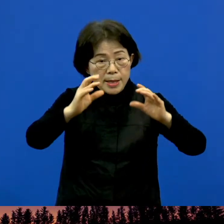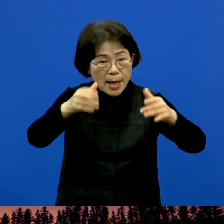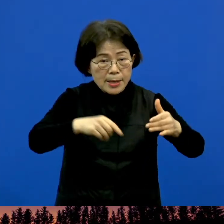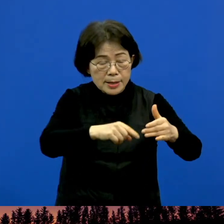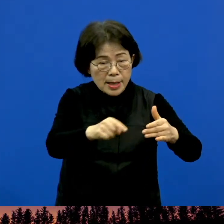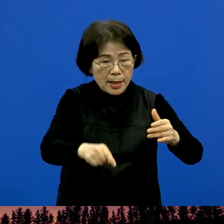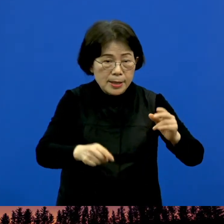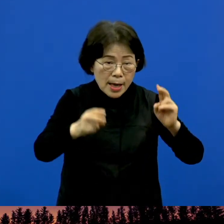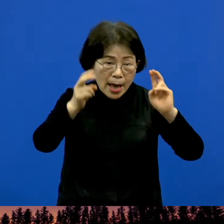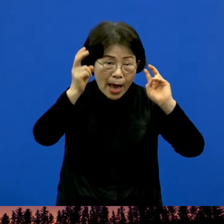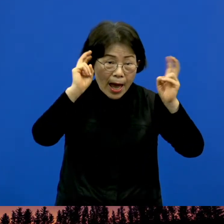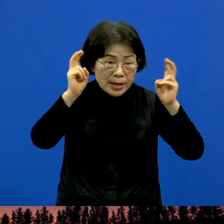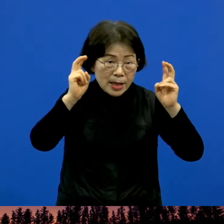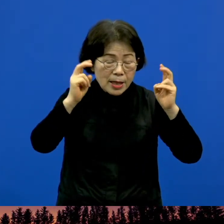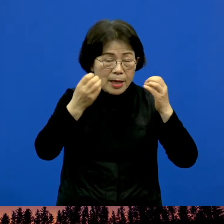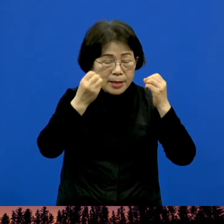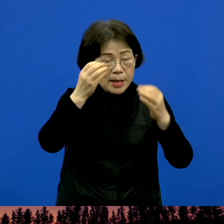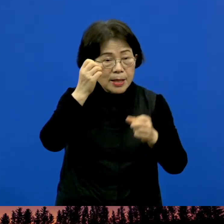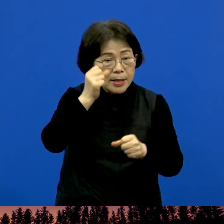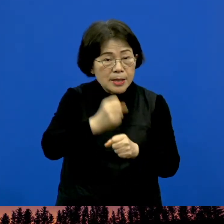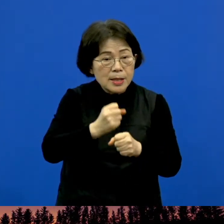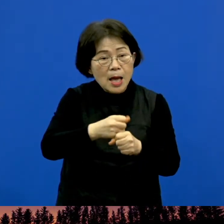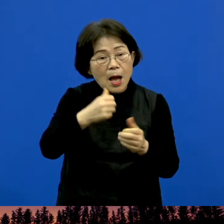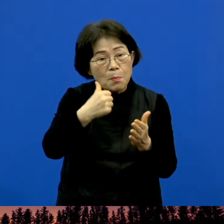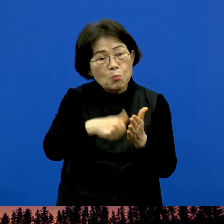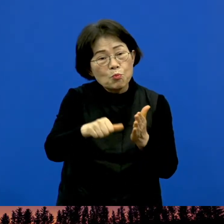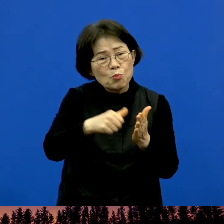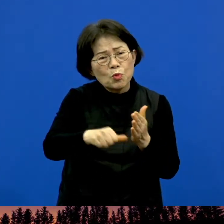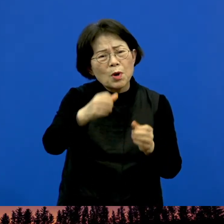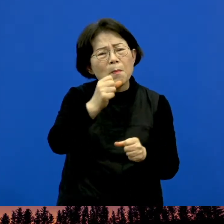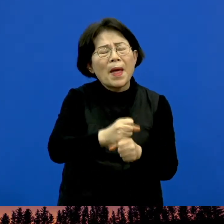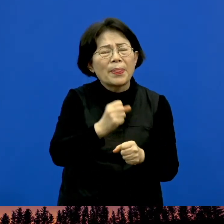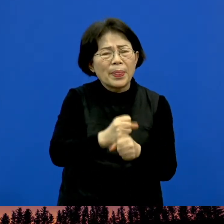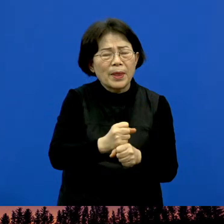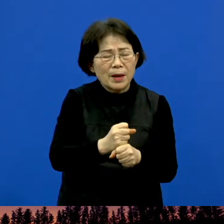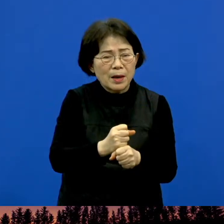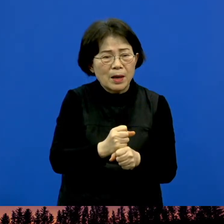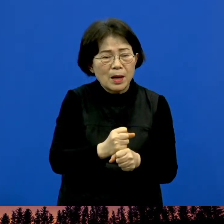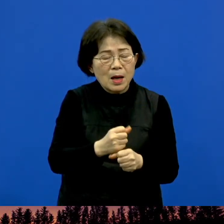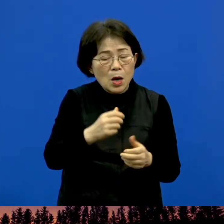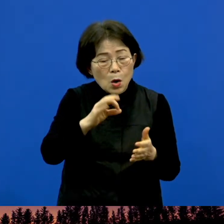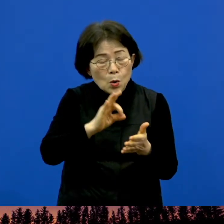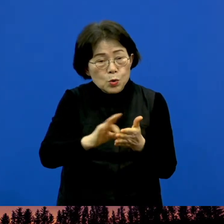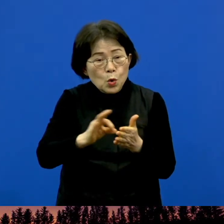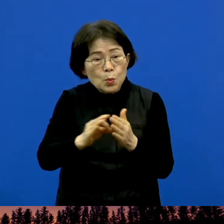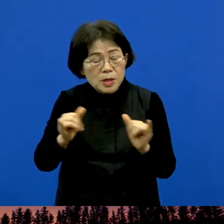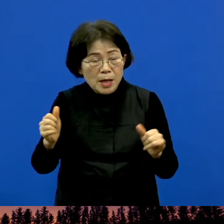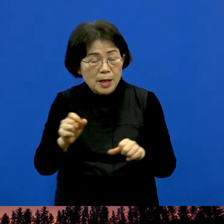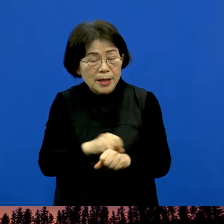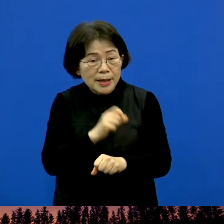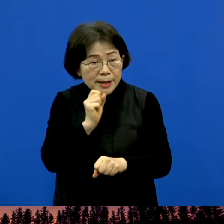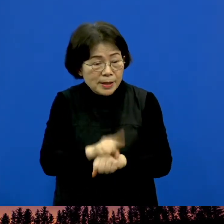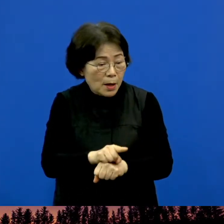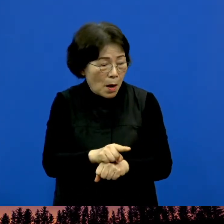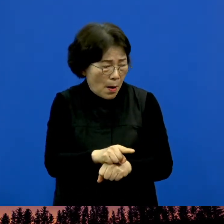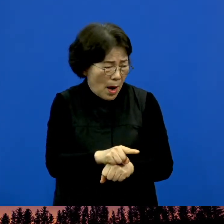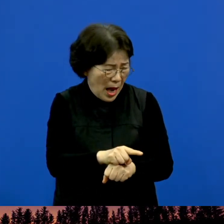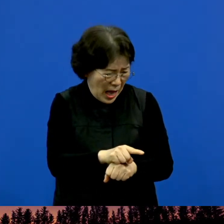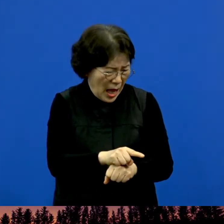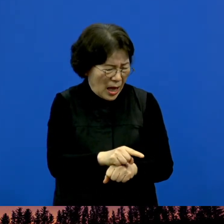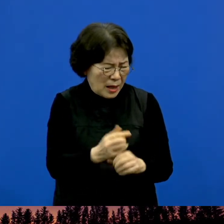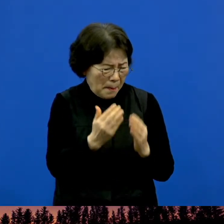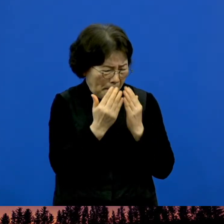기업들이 수많은 신상품을 개발합니다. 피를 말려요, 여러분. 소비자들의 특성이 어떤 거죠, 여러분? 금방 식상해하는